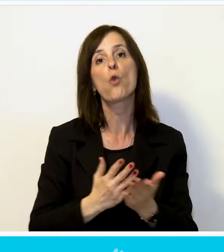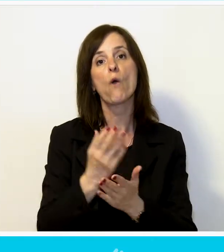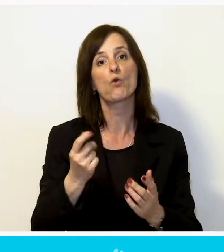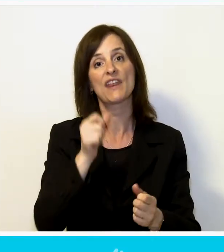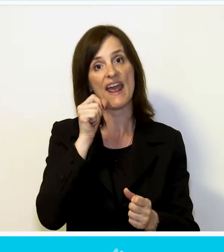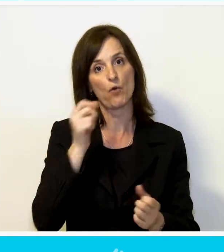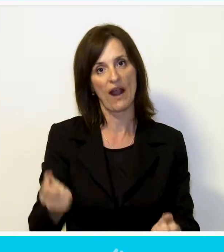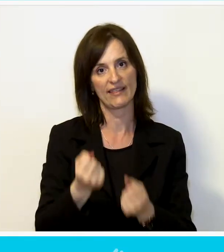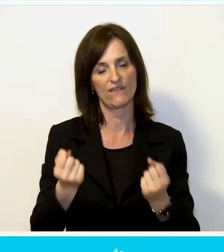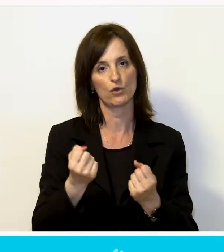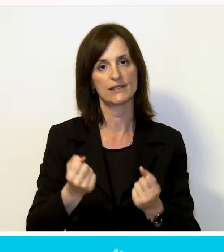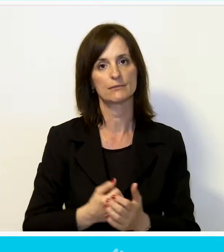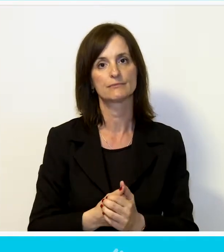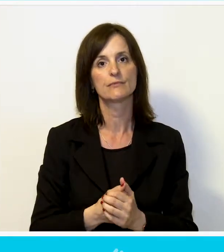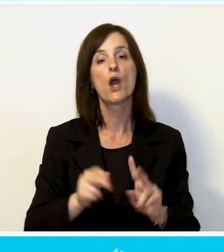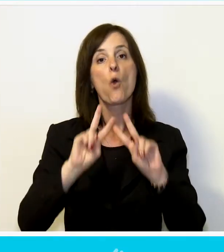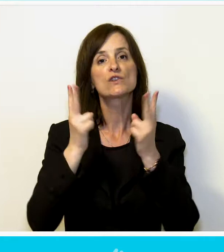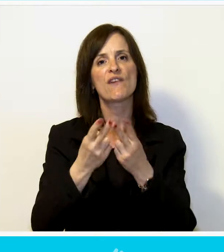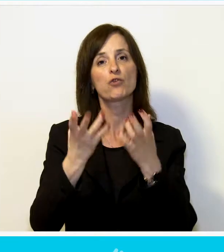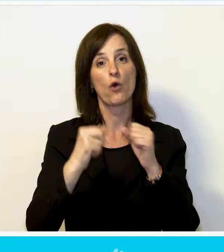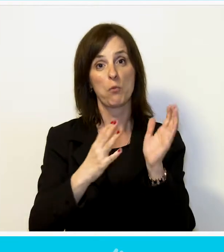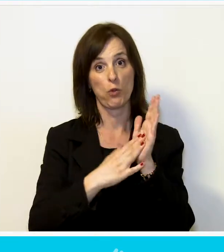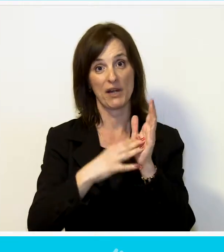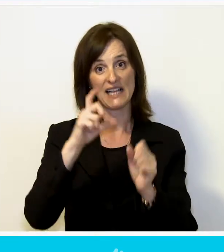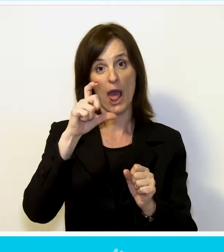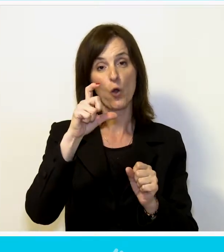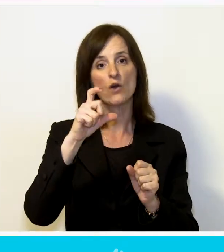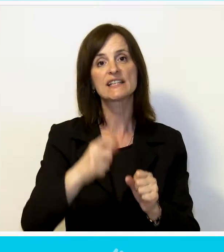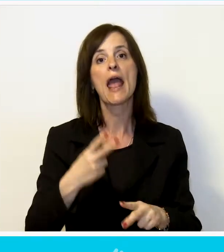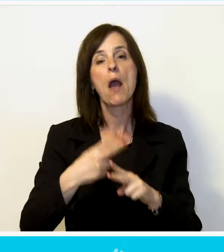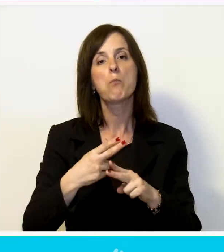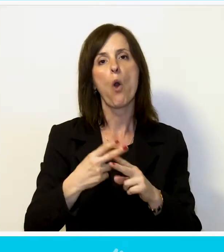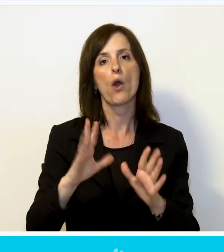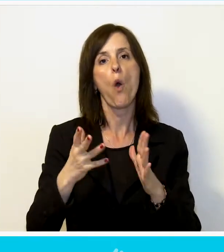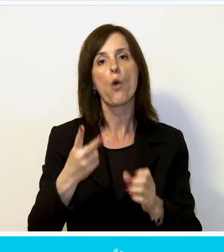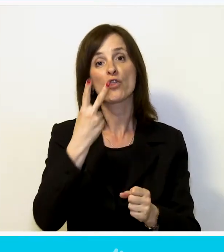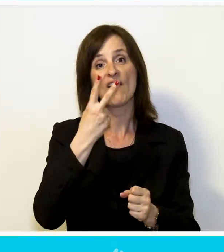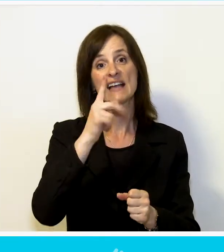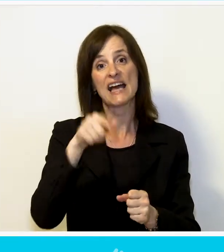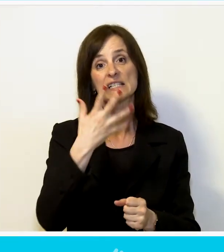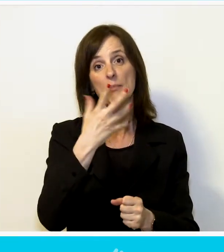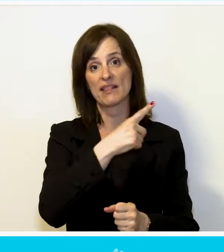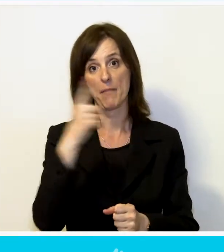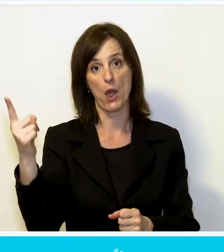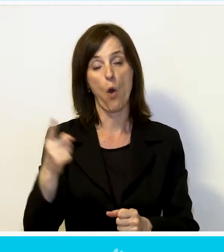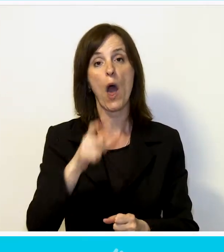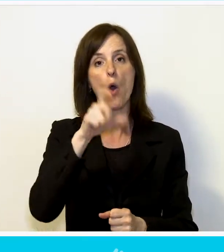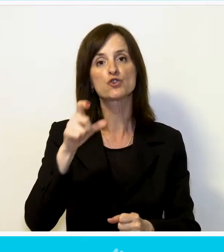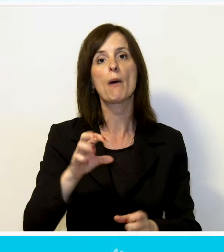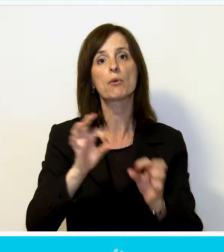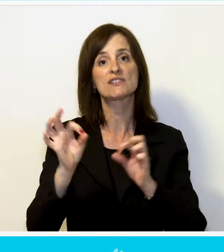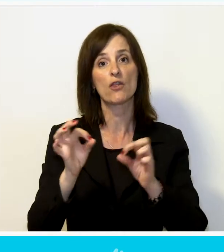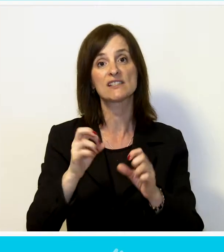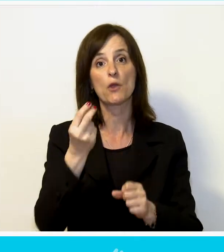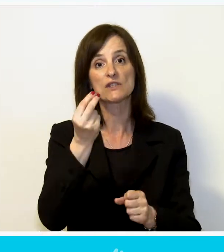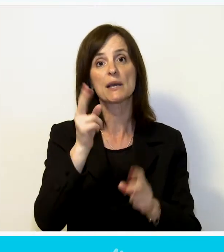aktivnost. U svetu od multiple skleroze boluje oko 2,5 miliona osoba, a procenjuje se